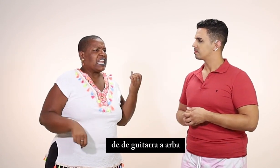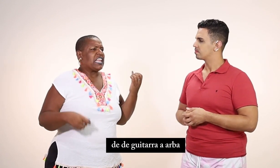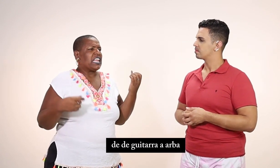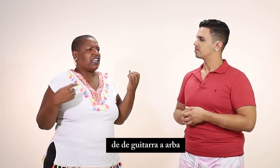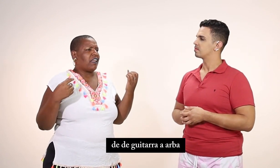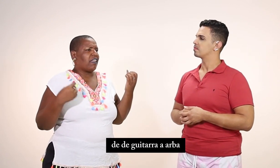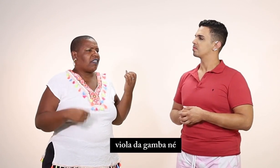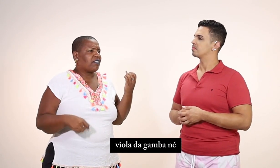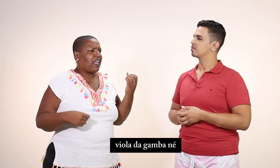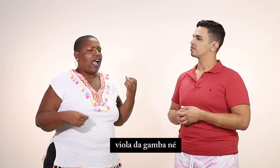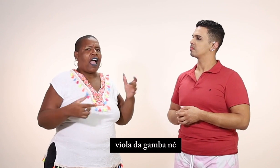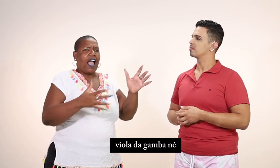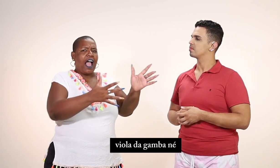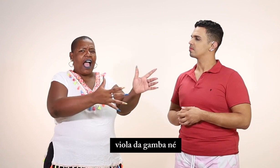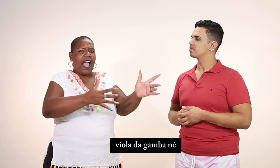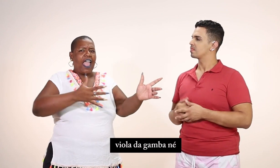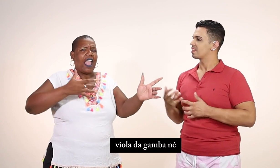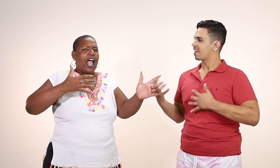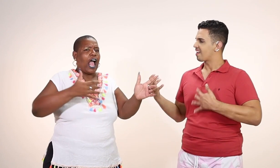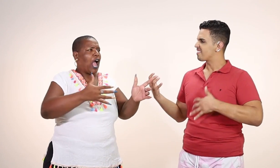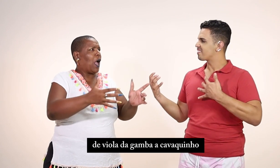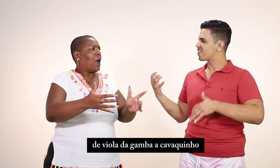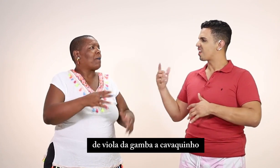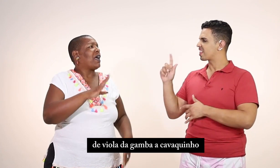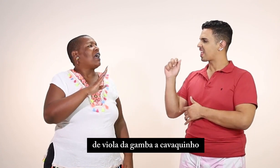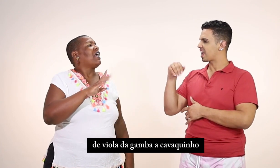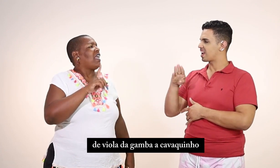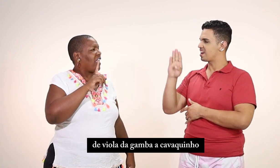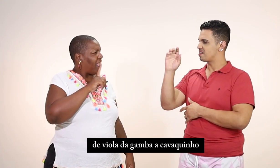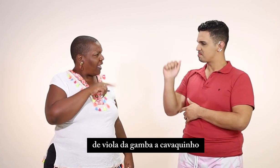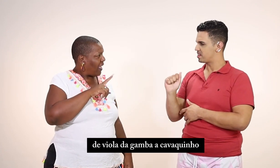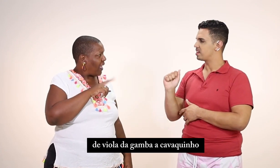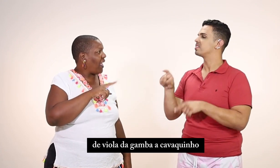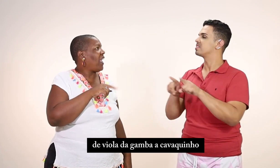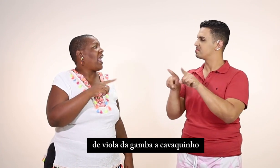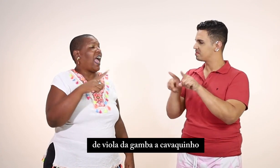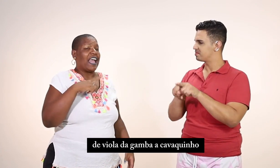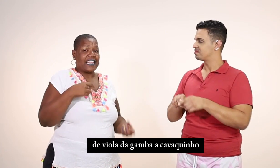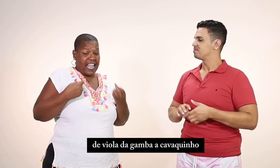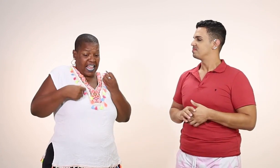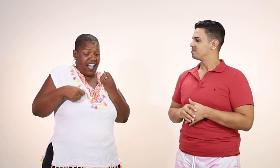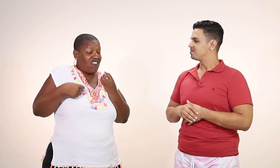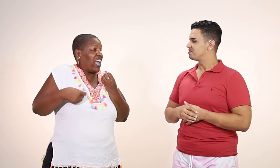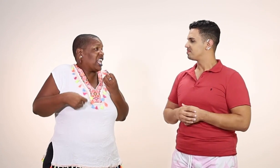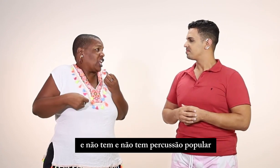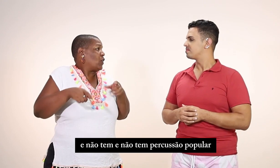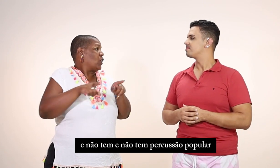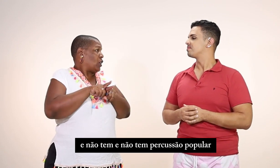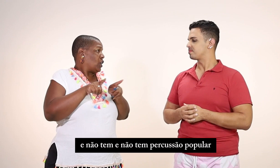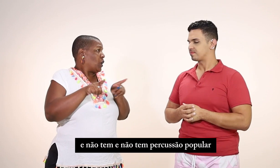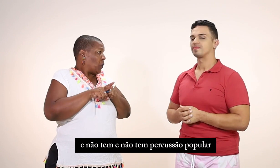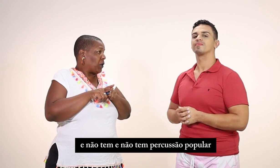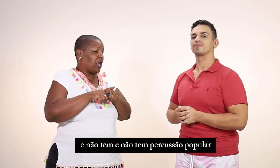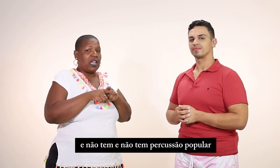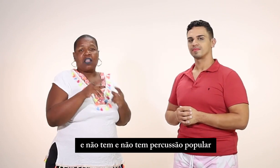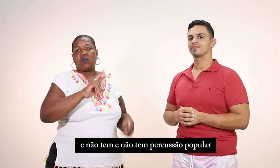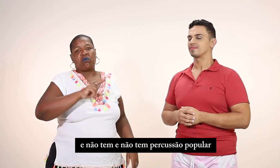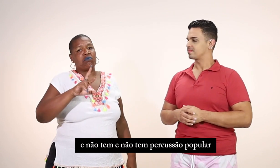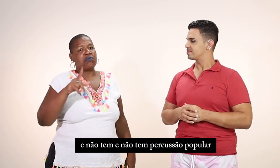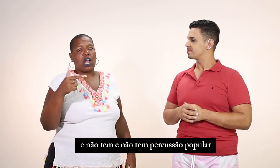a harpa. Viola da gamba, né? De viola da gamba a cavaquinho, e não tem percussão